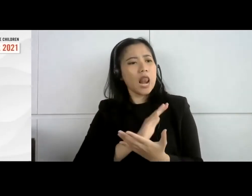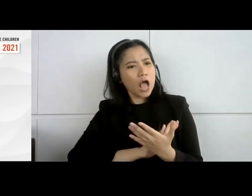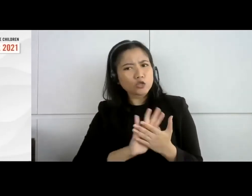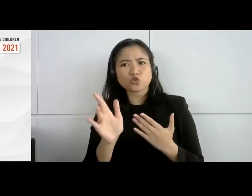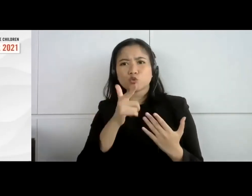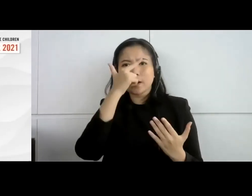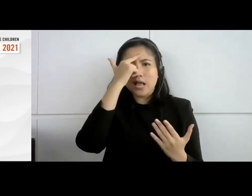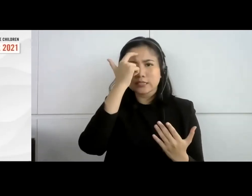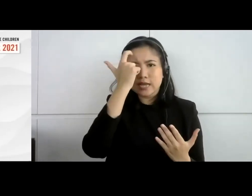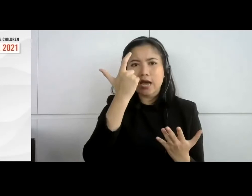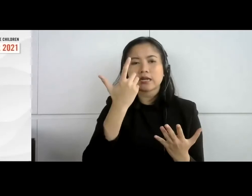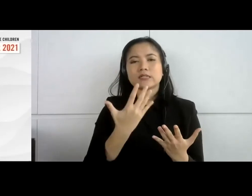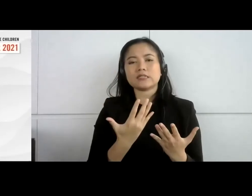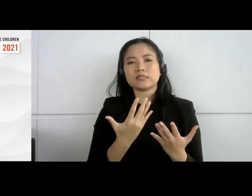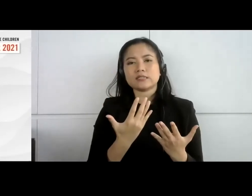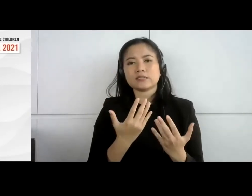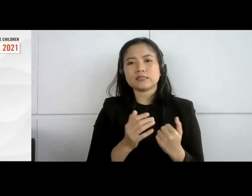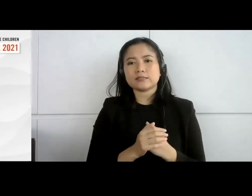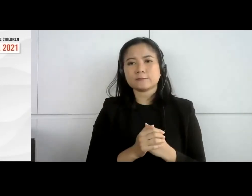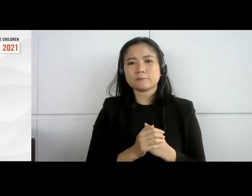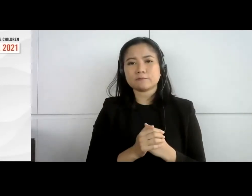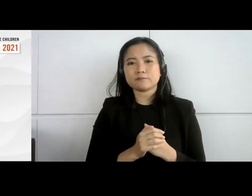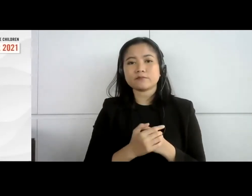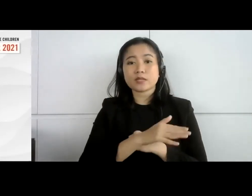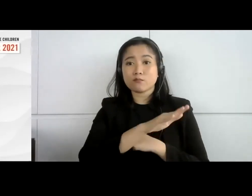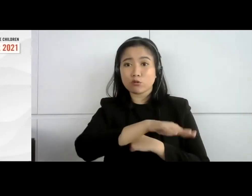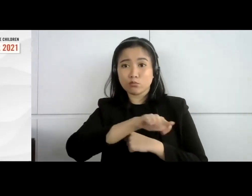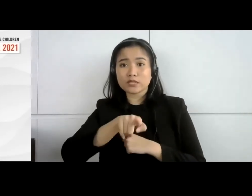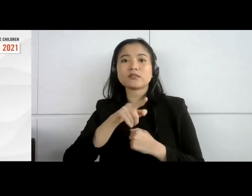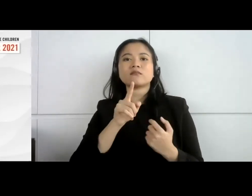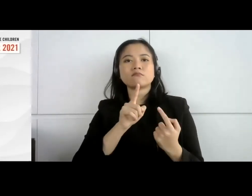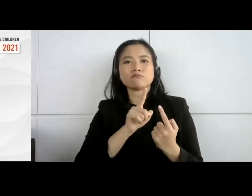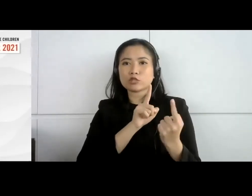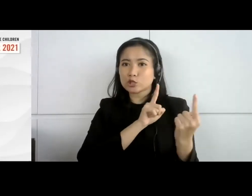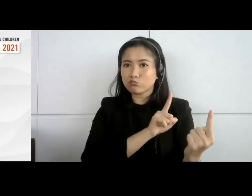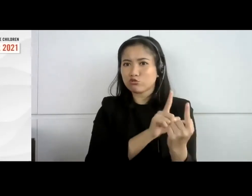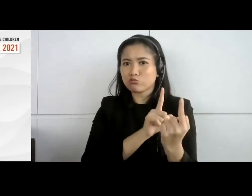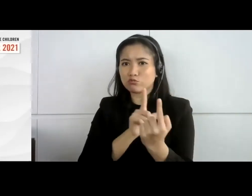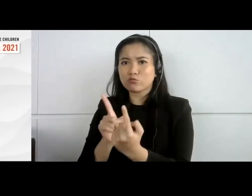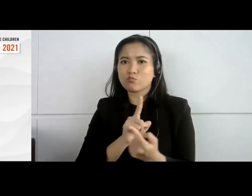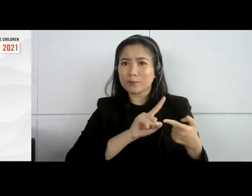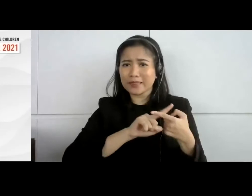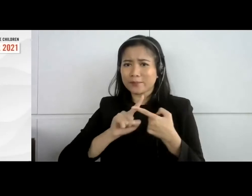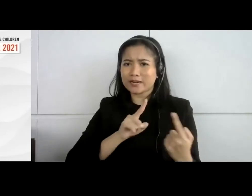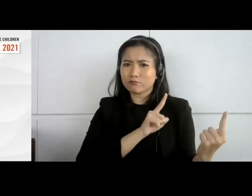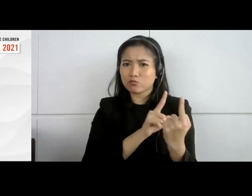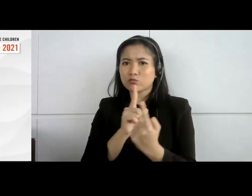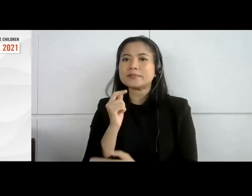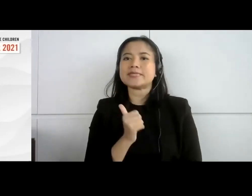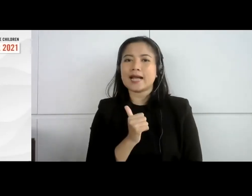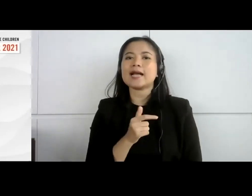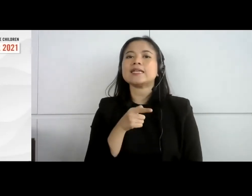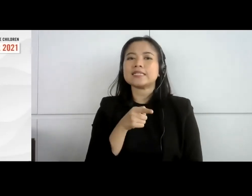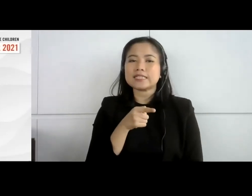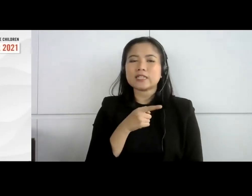langsung, dan tentunya juga karena mereka bisa berjumpa kembali dengan teman-teman mereka. Hal ini